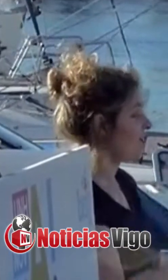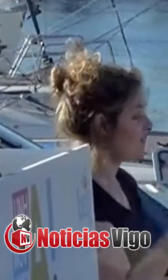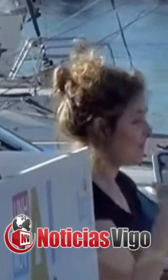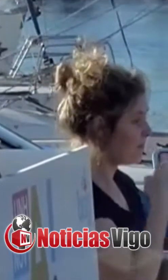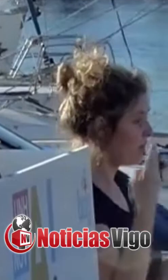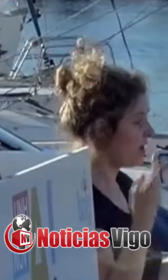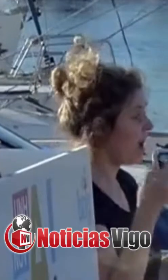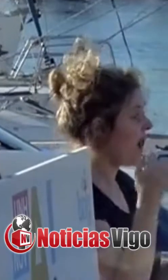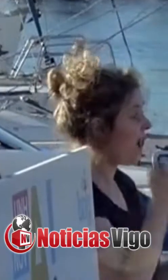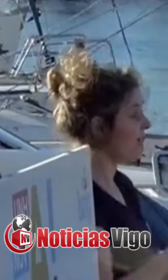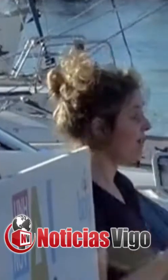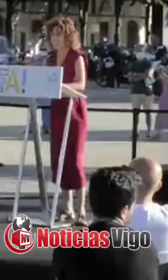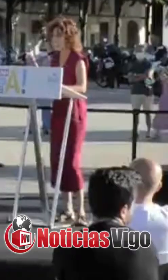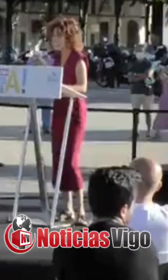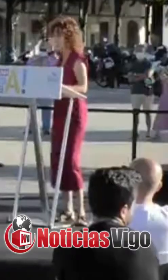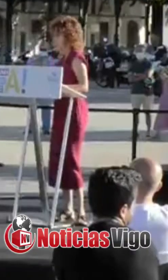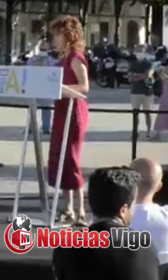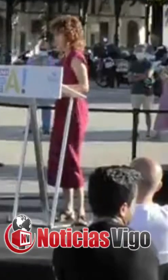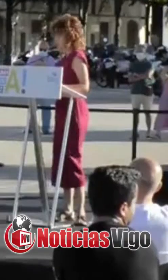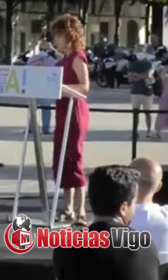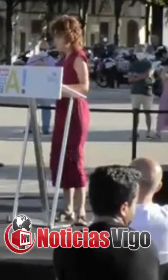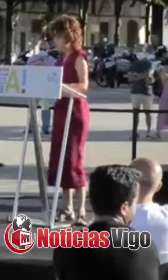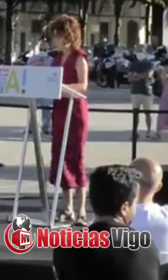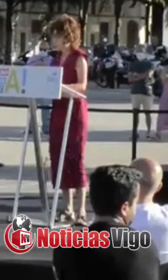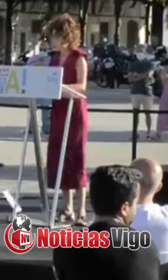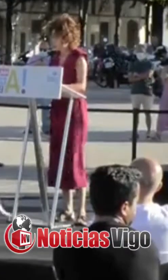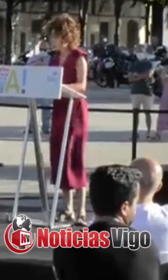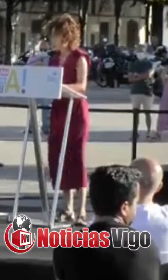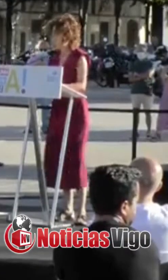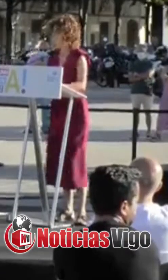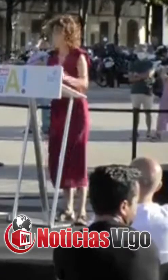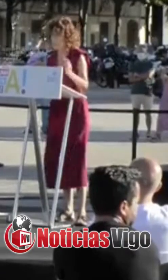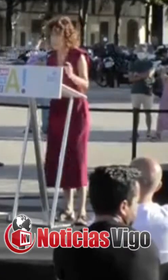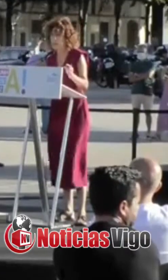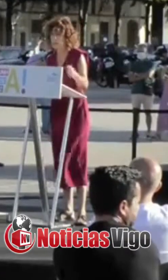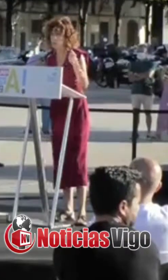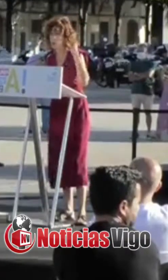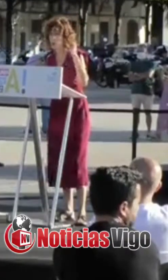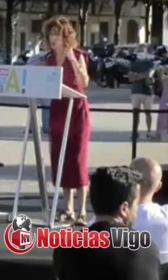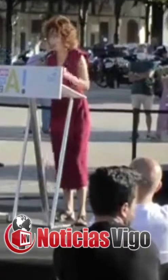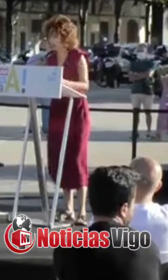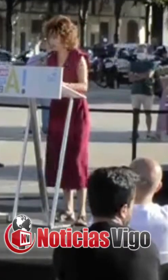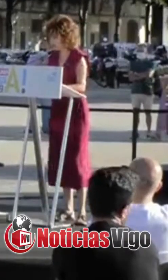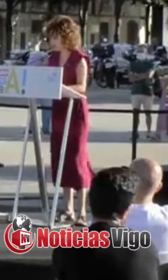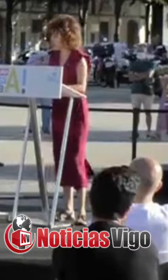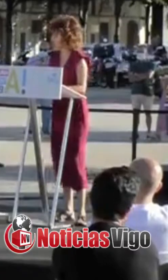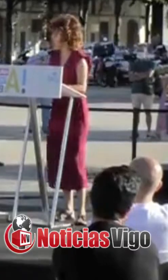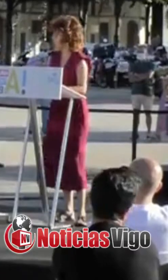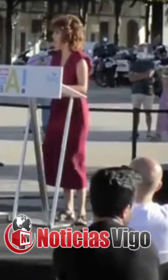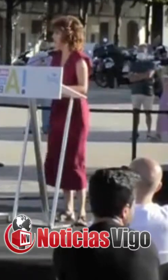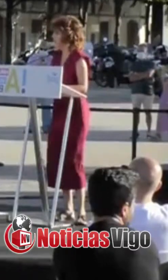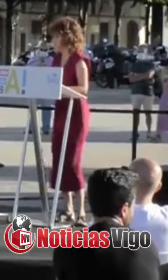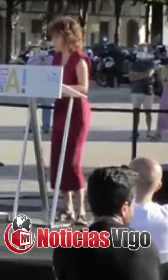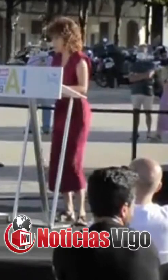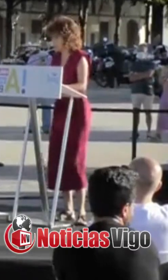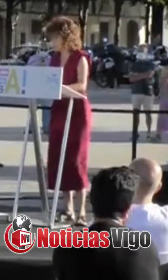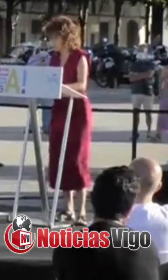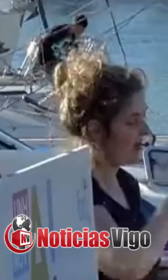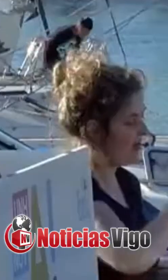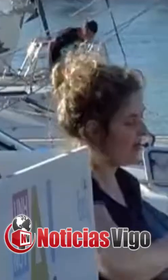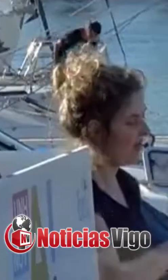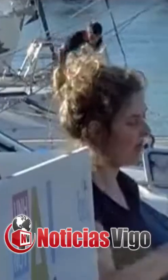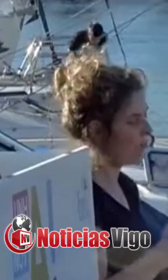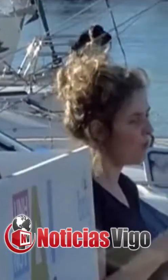e precarizan o emprego. E se seguísemos ese percorrido polo litoral, veríamos como a partir dos anos 80 esta cidade